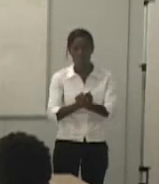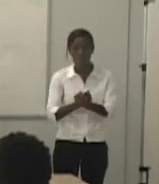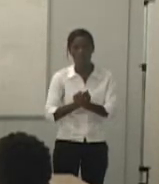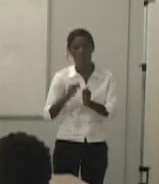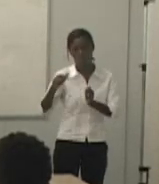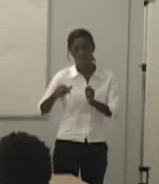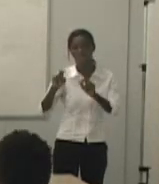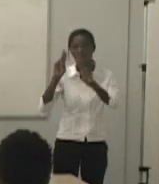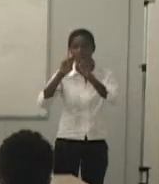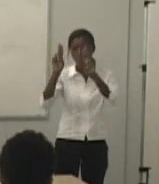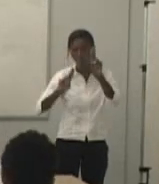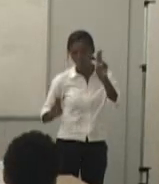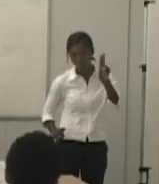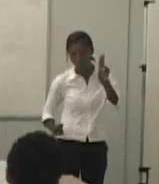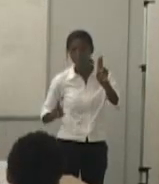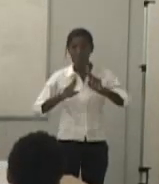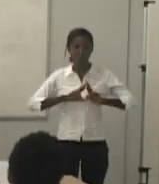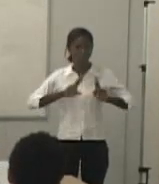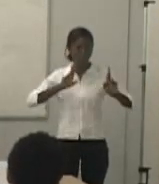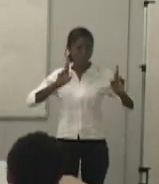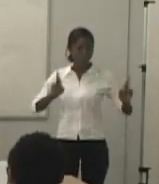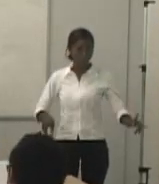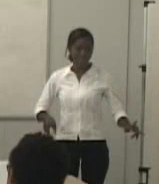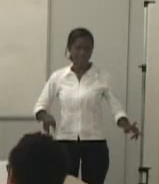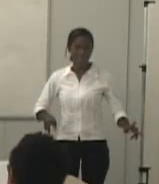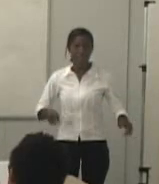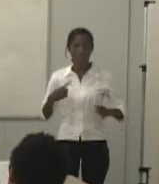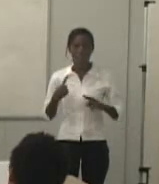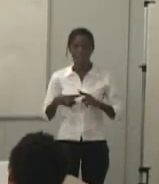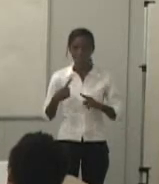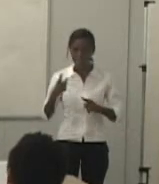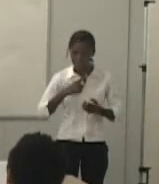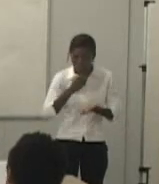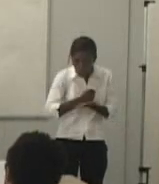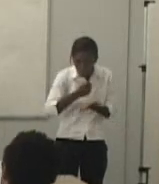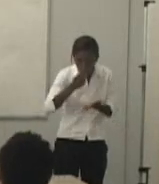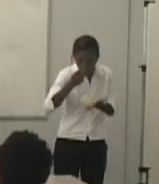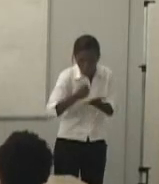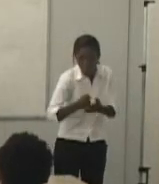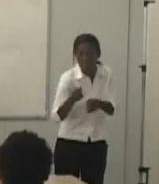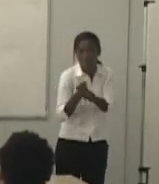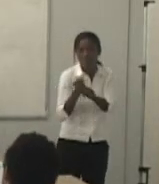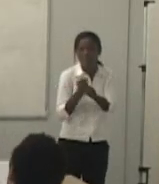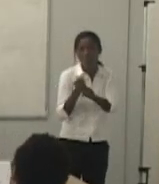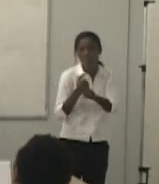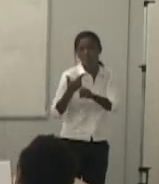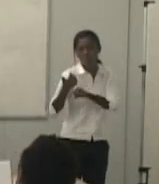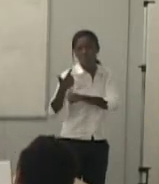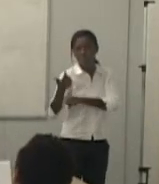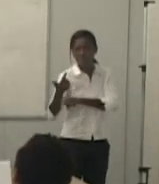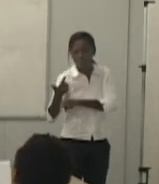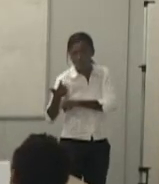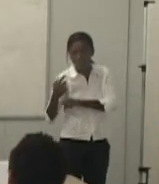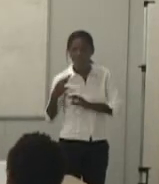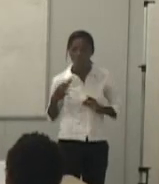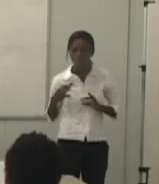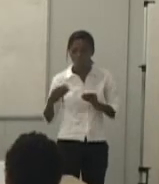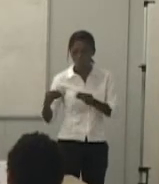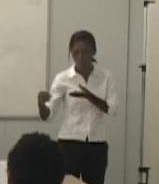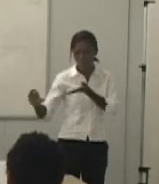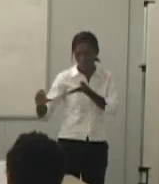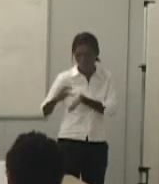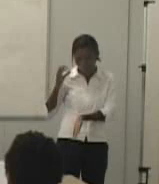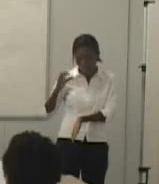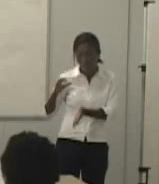UFRJ Essa foi a diferença que uma vez findo o contrato em 2012 toda a verba que o MEC alocou para esse